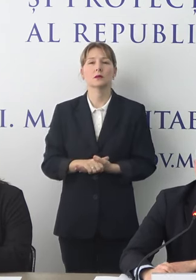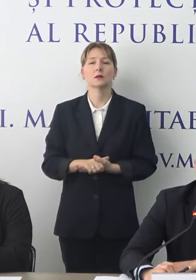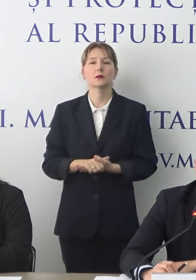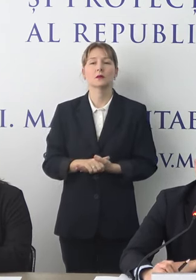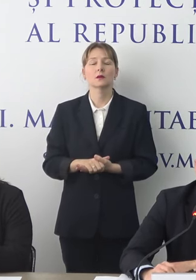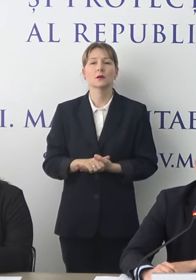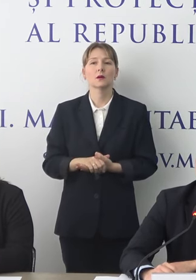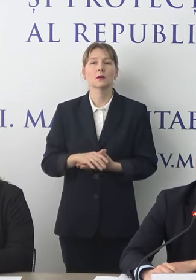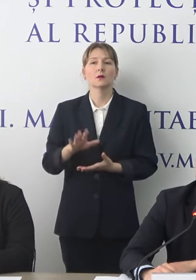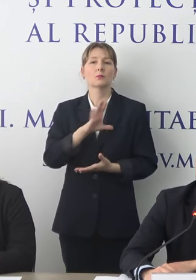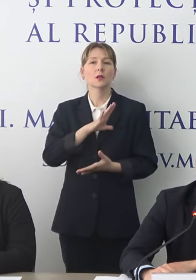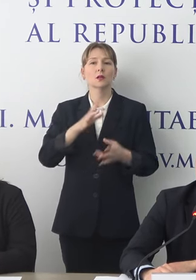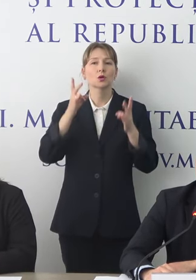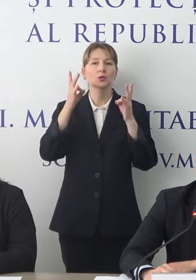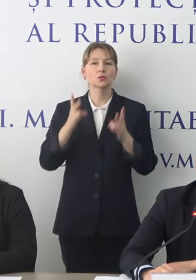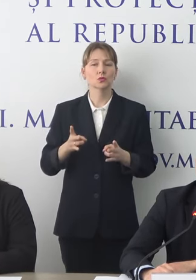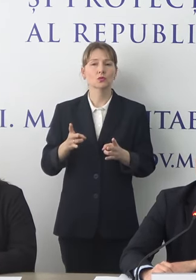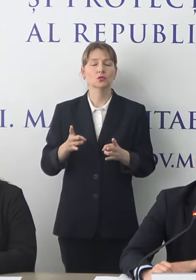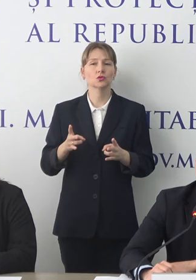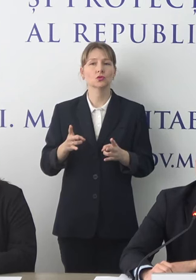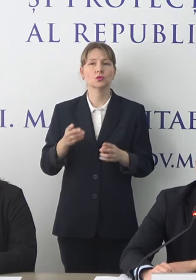șocați de acel caz